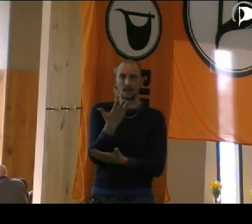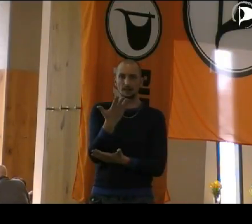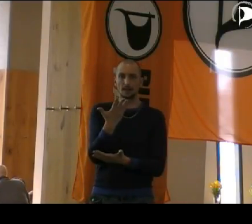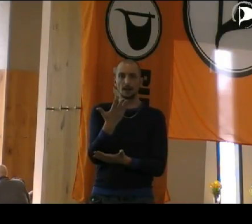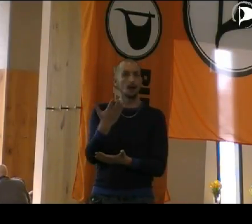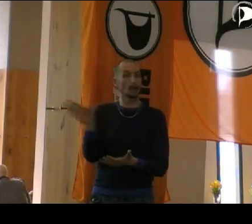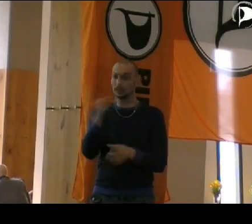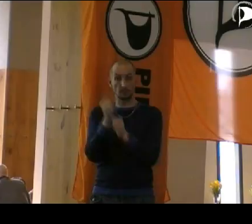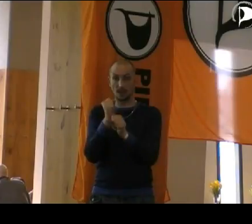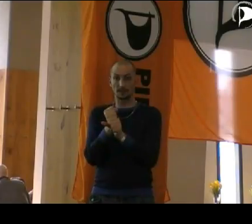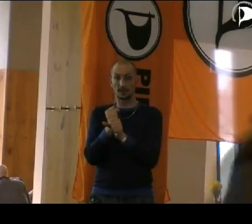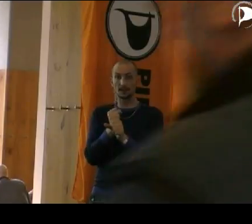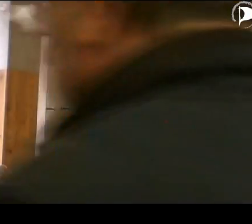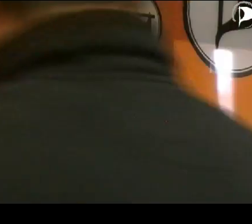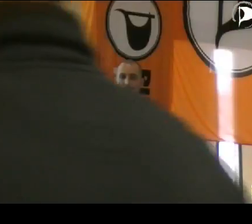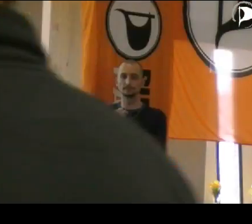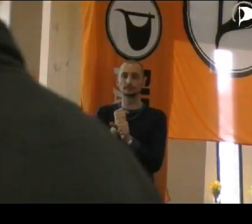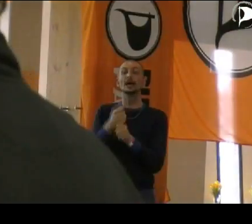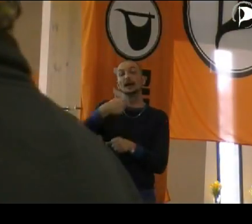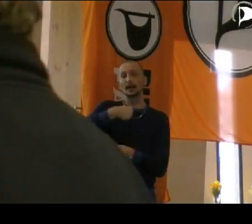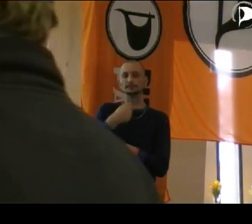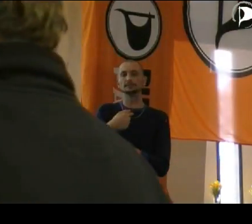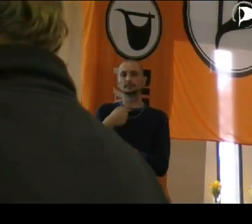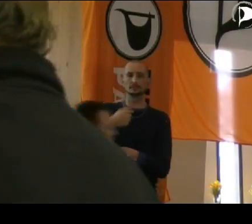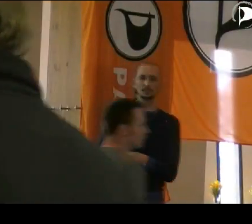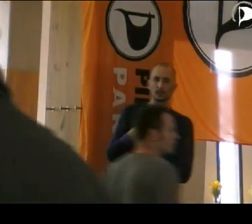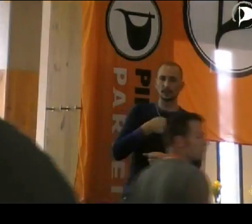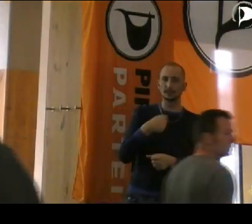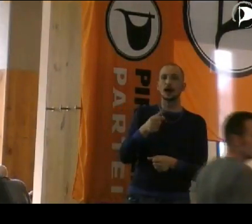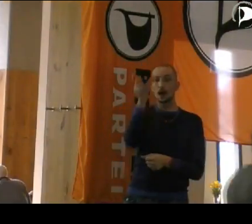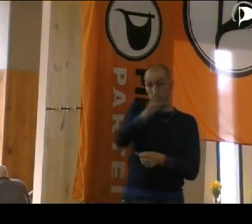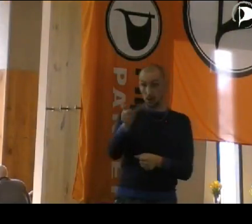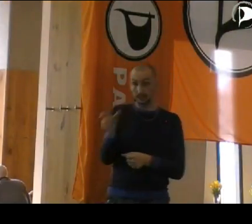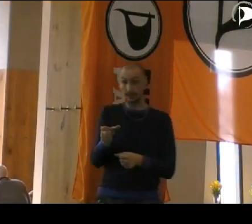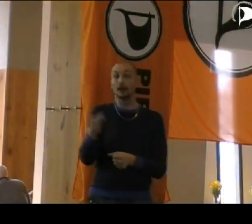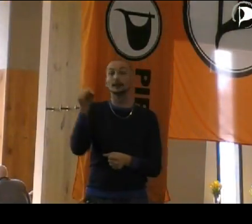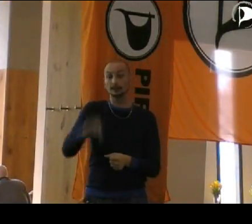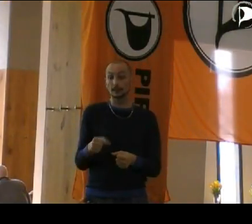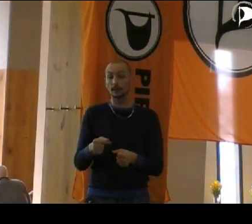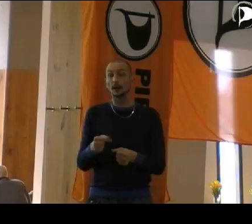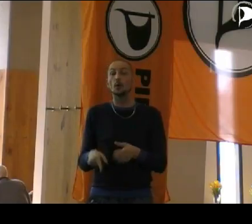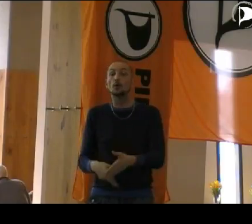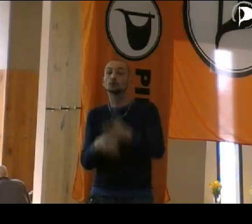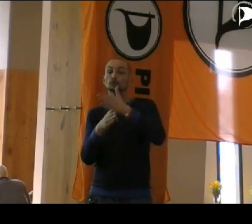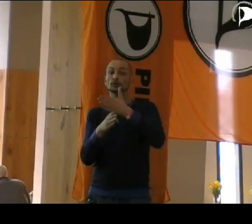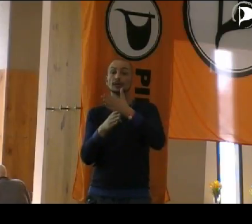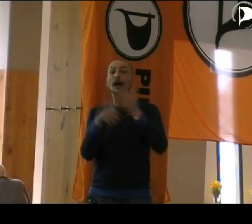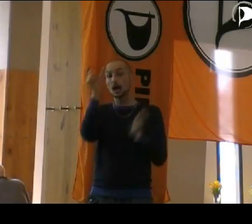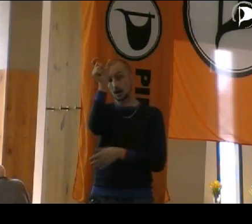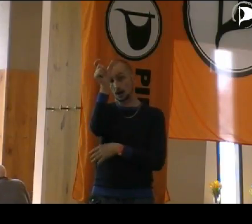bild das ich will dir den rücken stärken möchte dass die sich trauen dass die sonne kann die